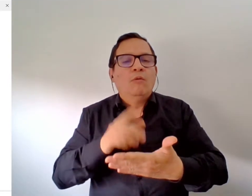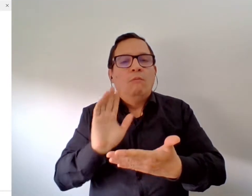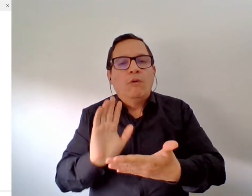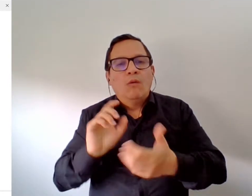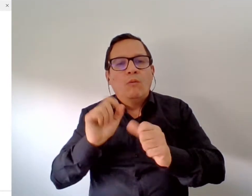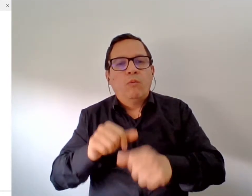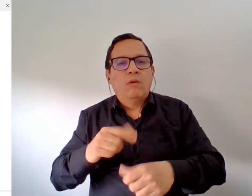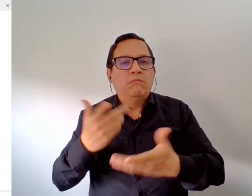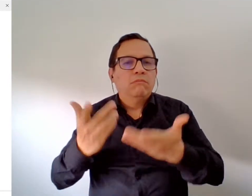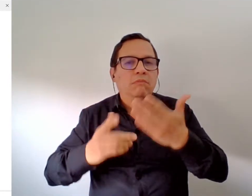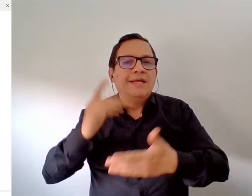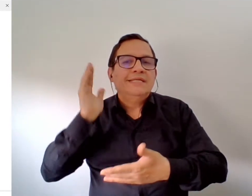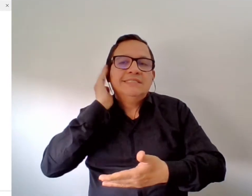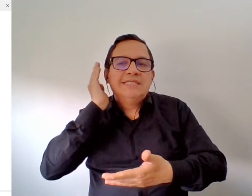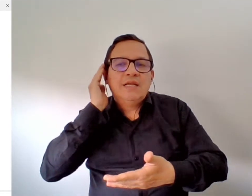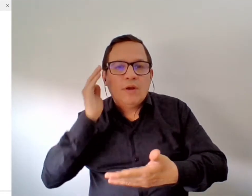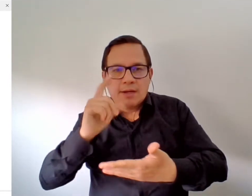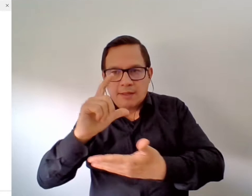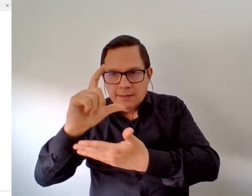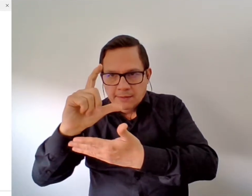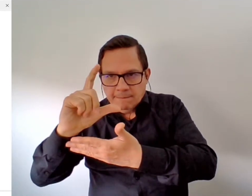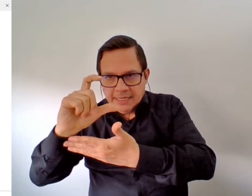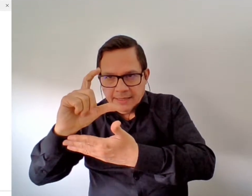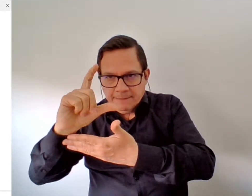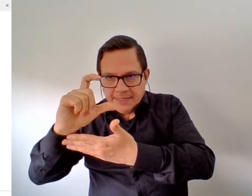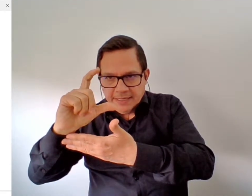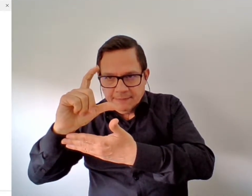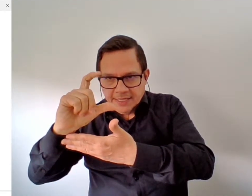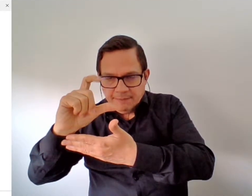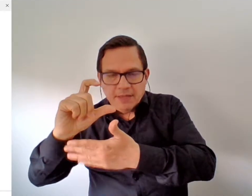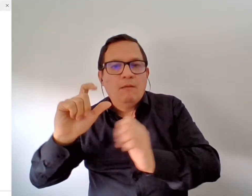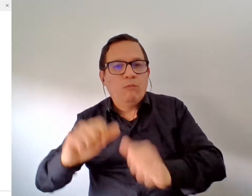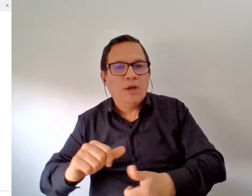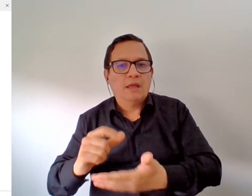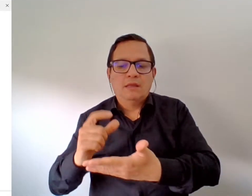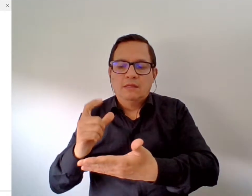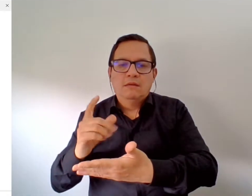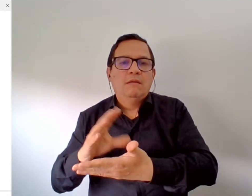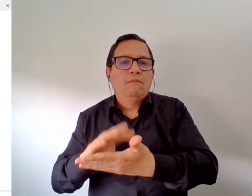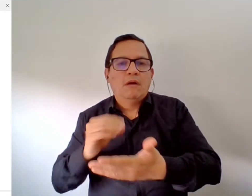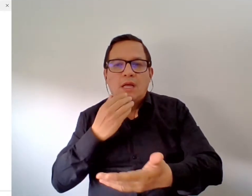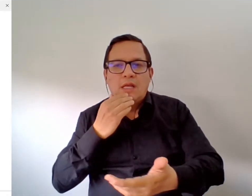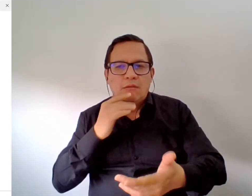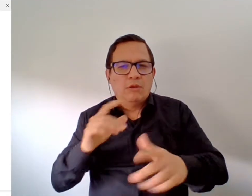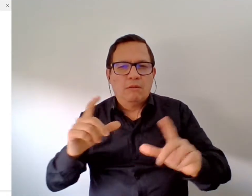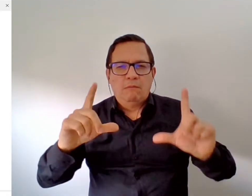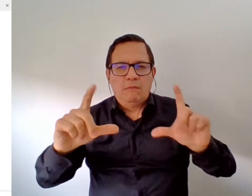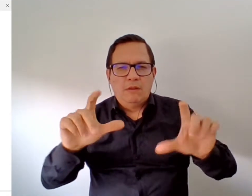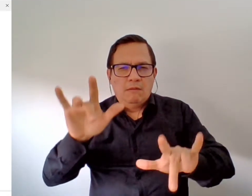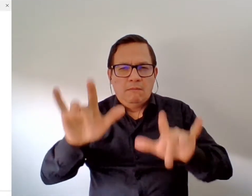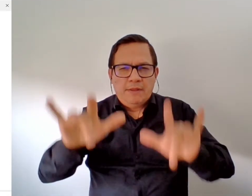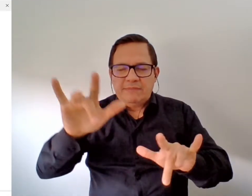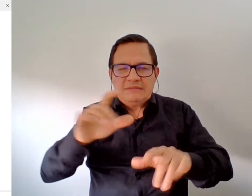la cámara de un celular para tomar la imagen, si no le es posible capturar